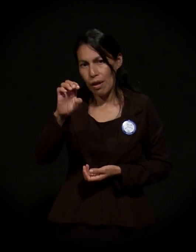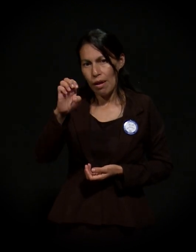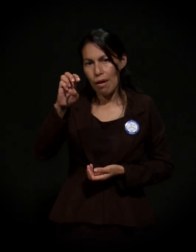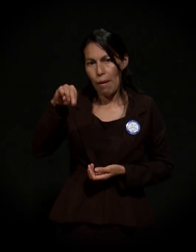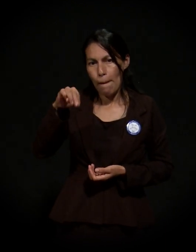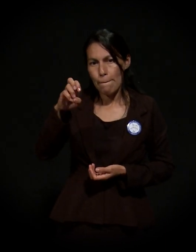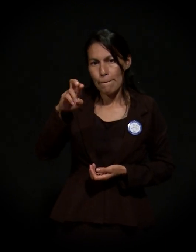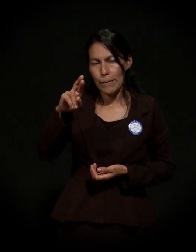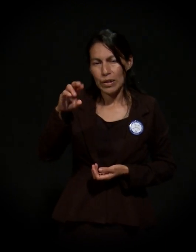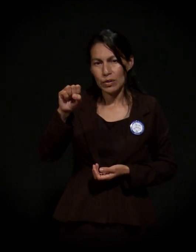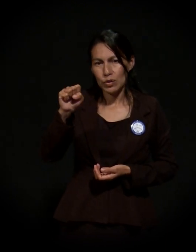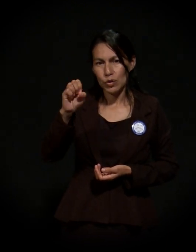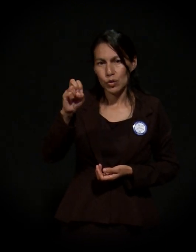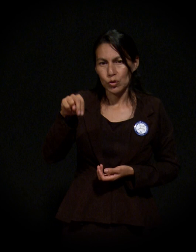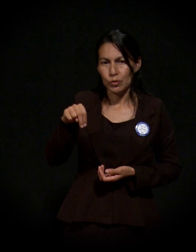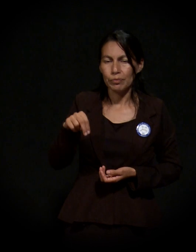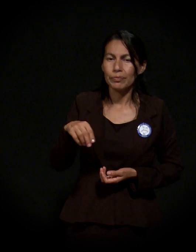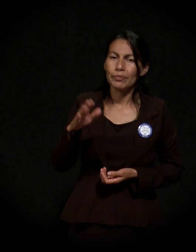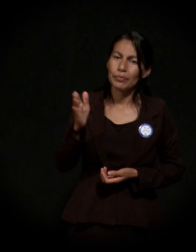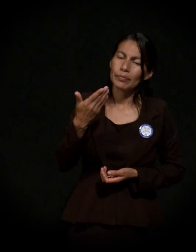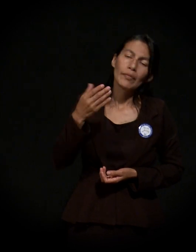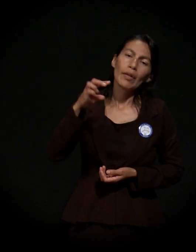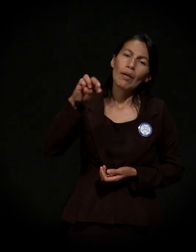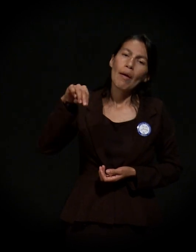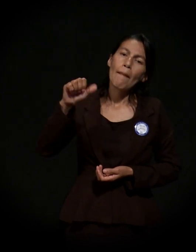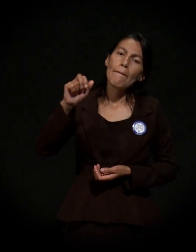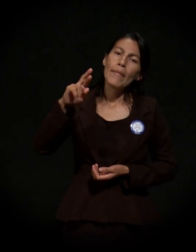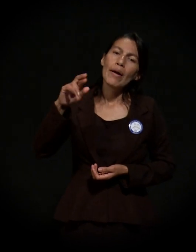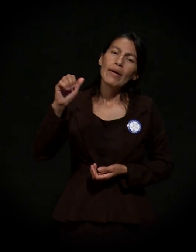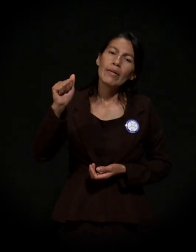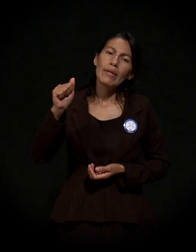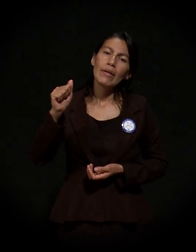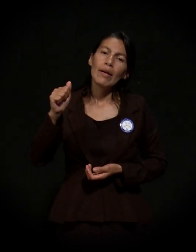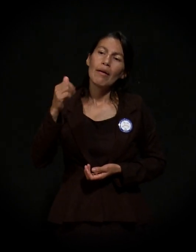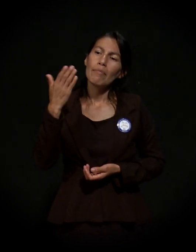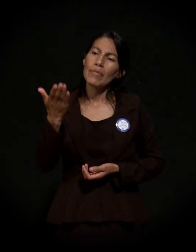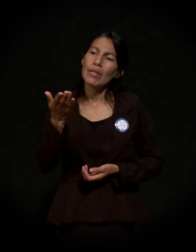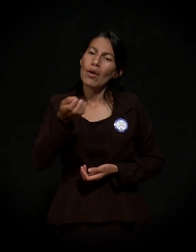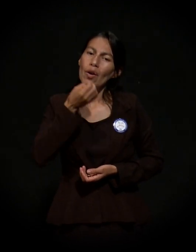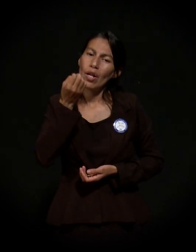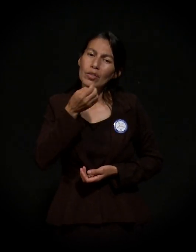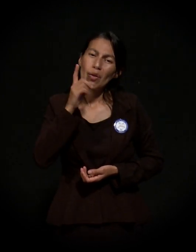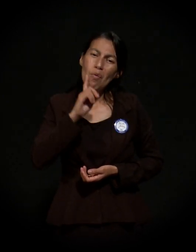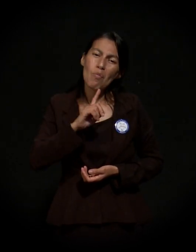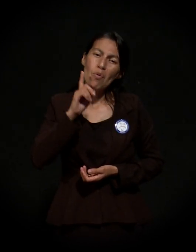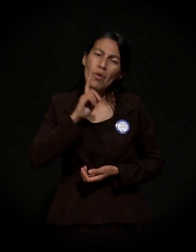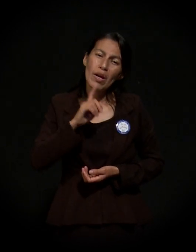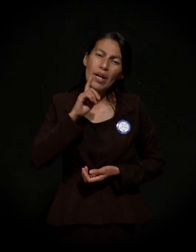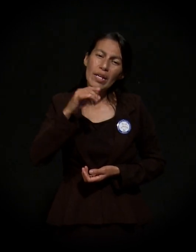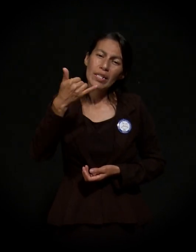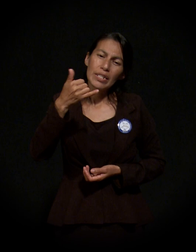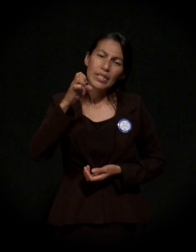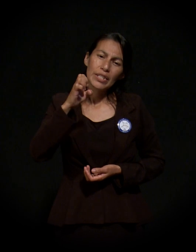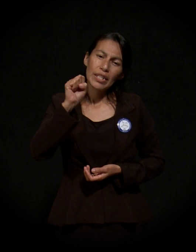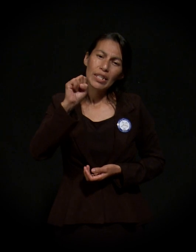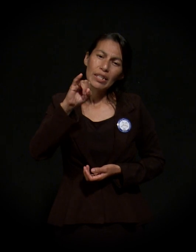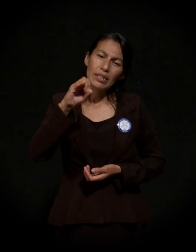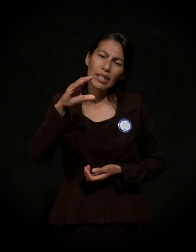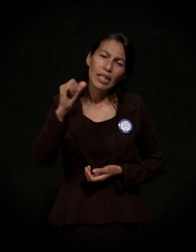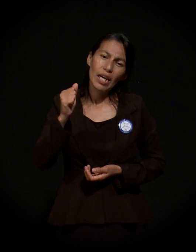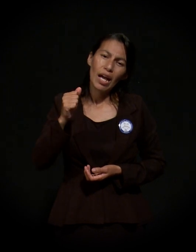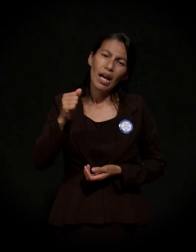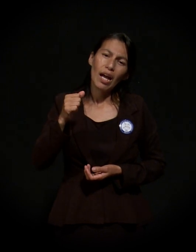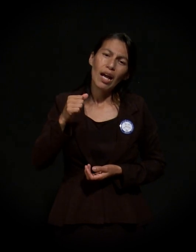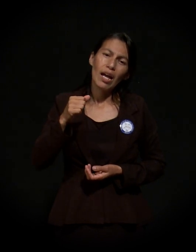estar orando por él, Emerson. María Isabel pide oración por Jessica, está intubada por